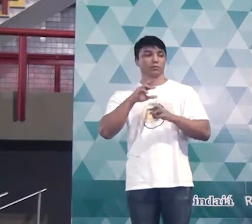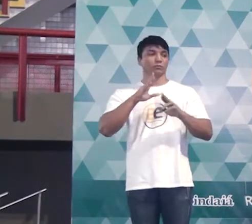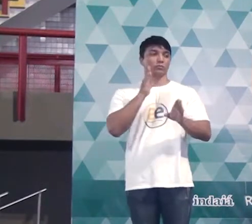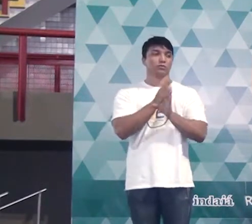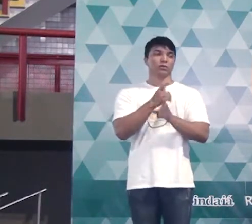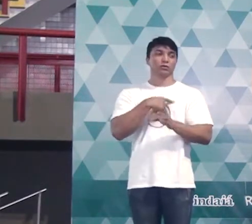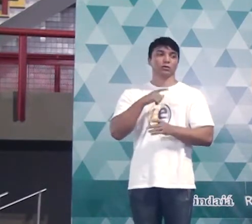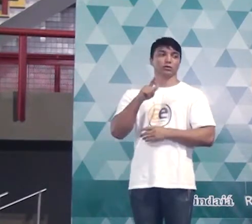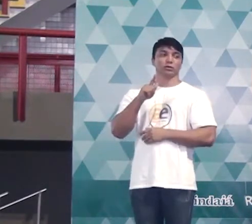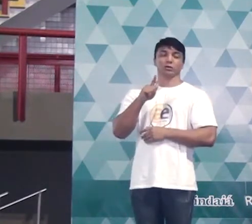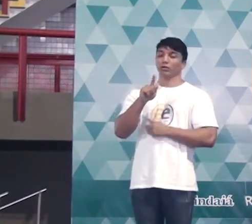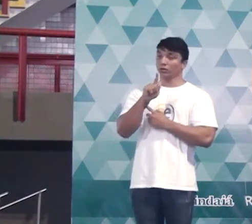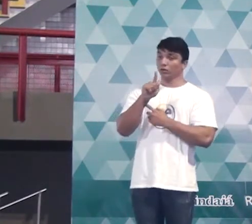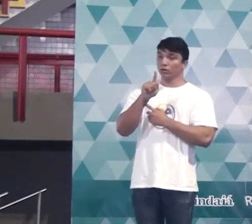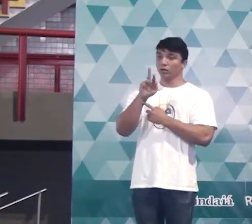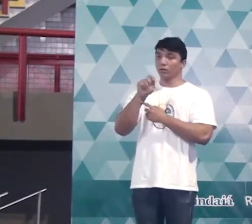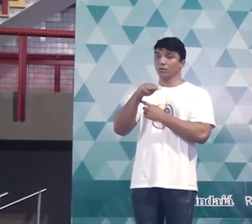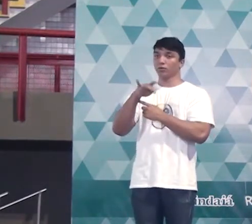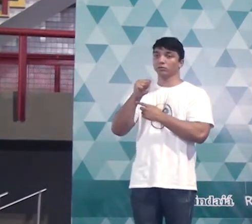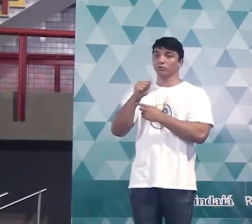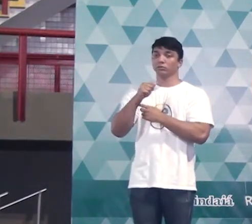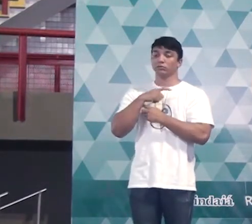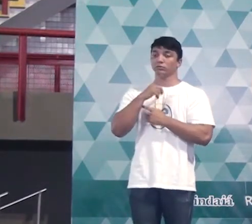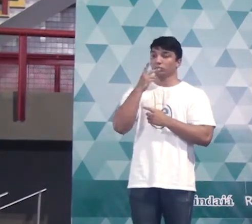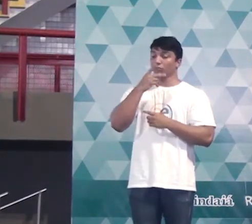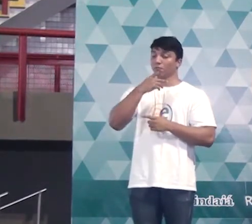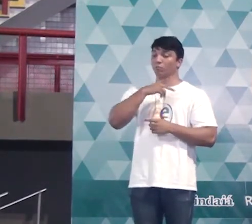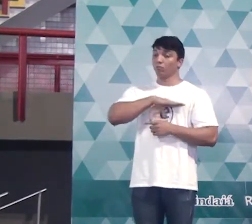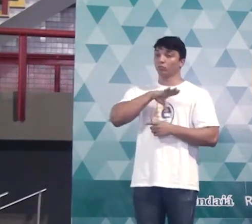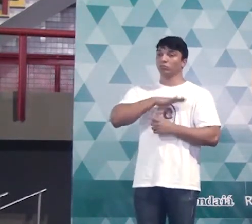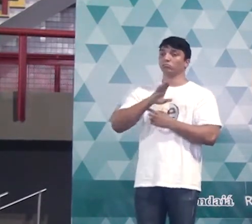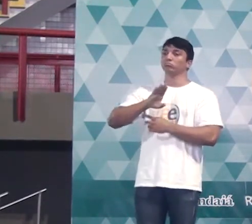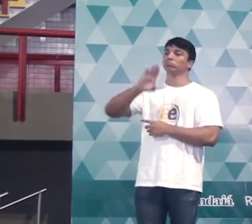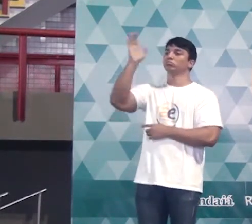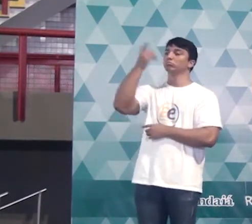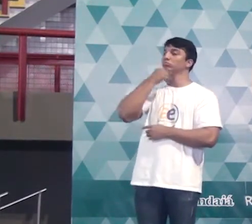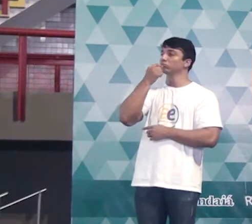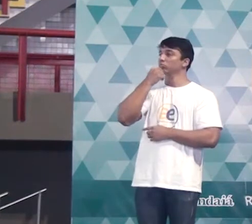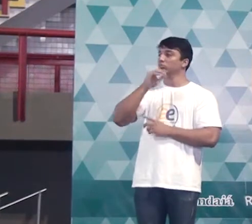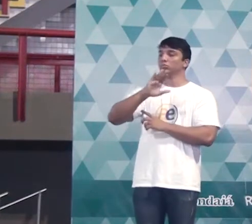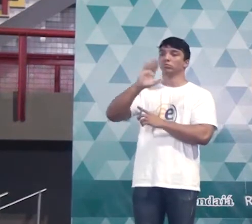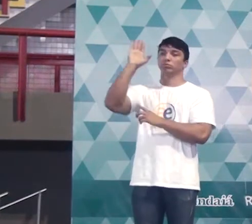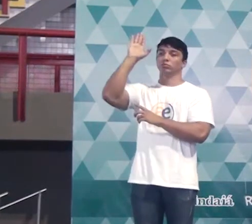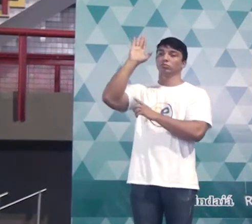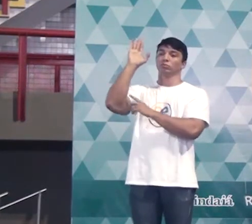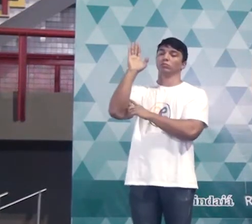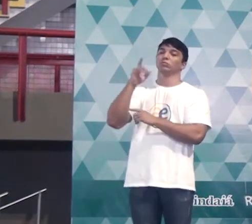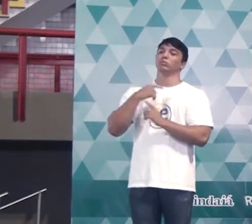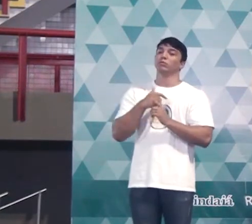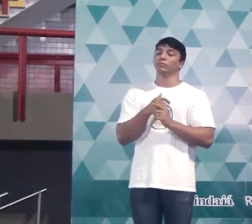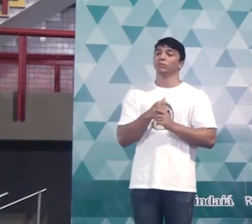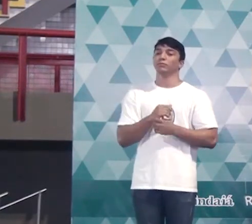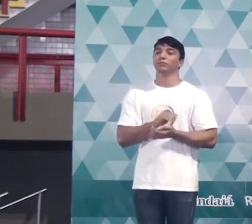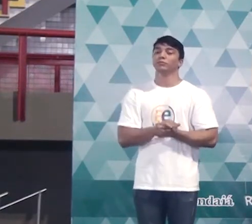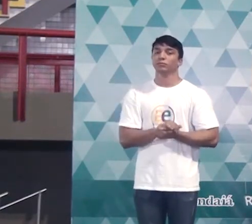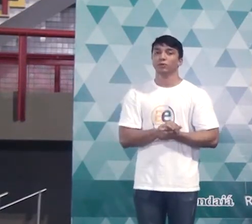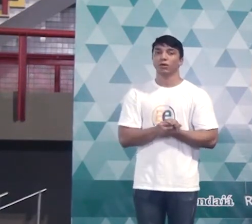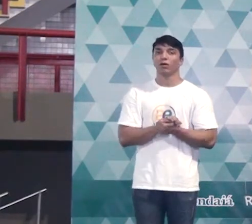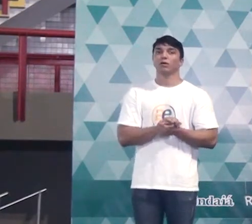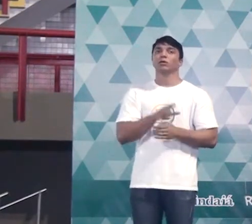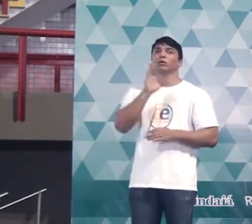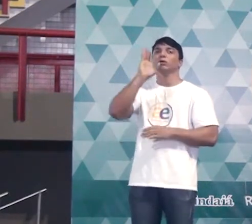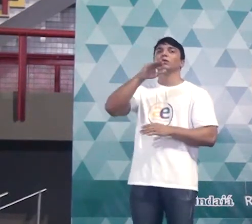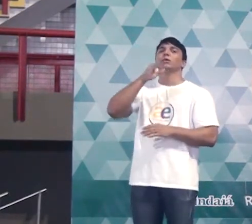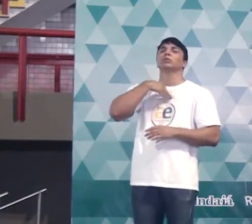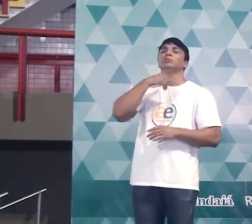gramática. Aí o rapaz português levantou o braço, estava de camiseta, sovaco cabeludo, levantou o braço e